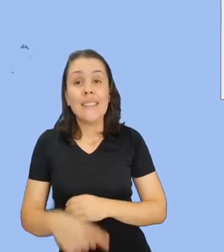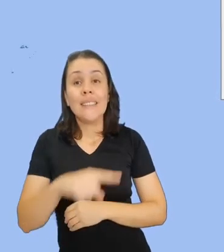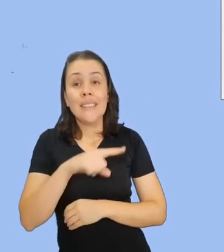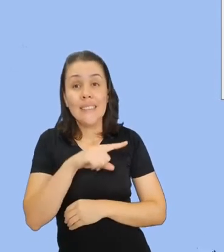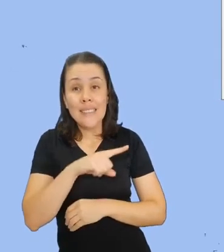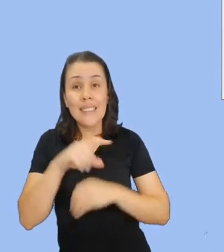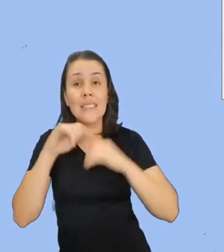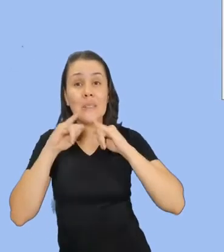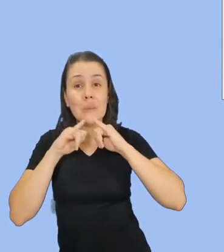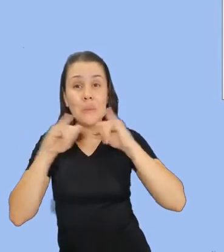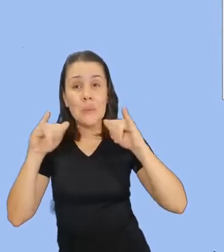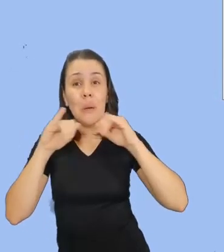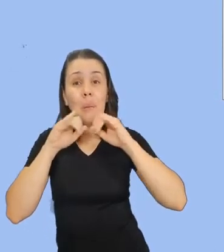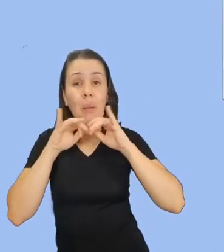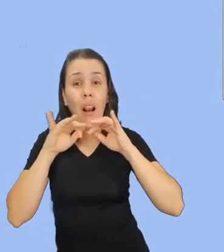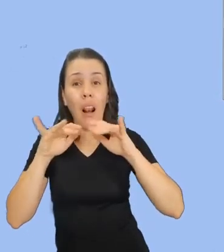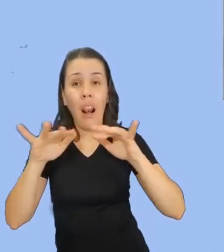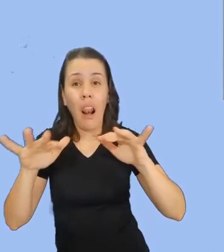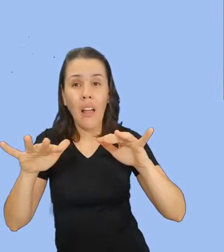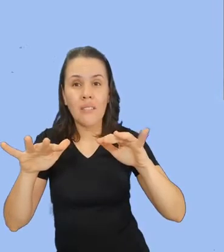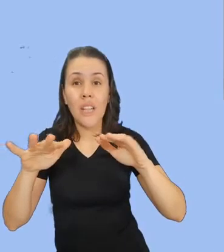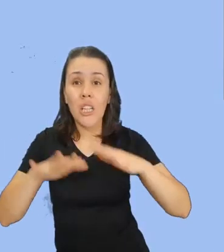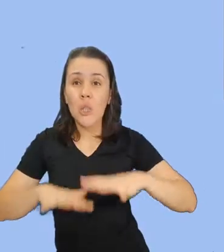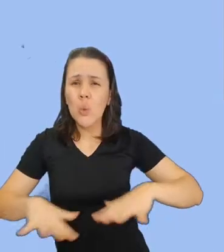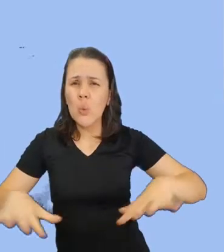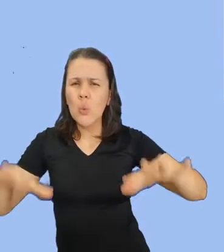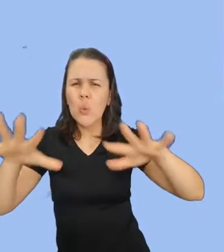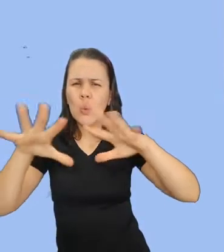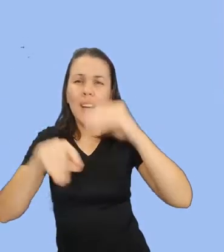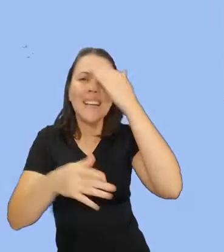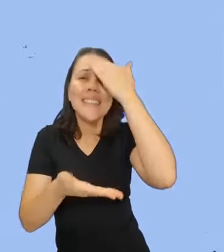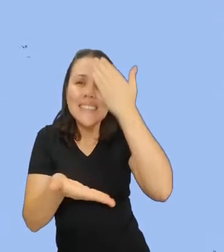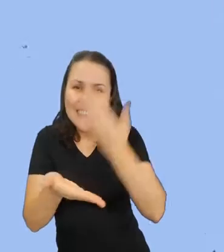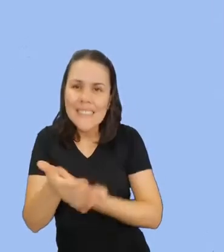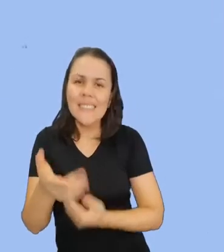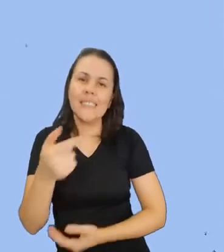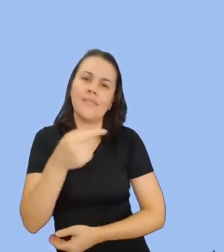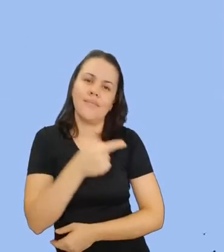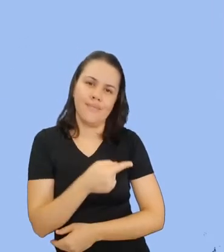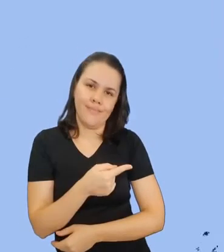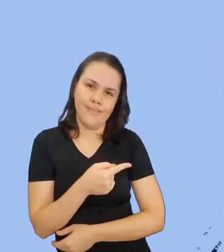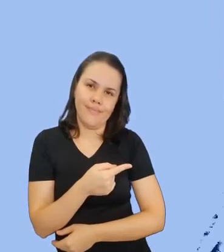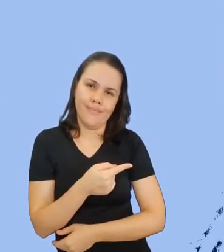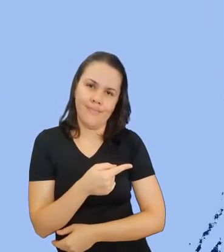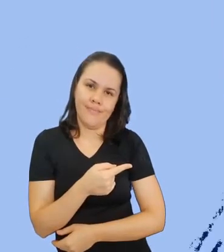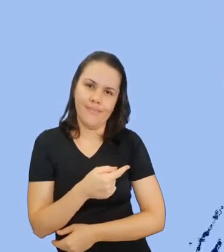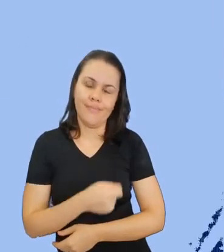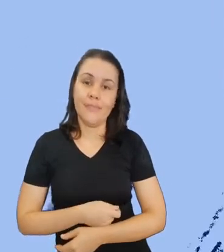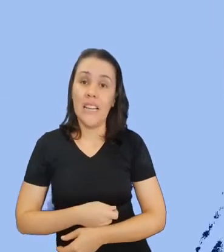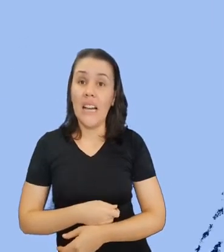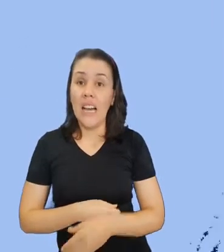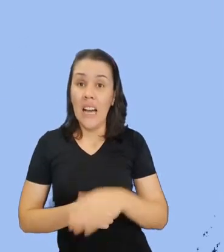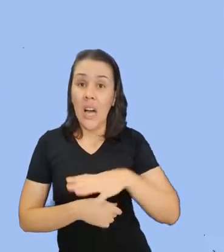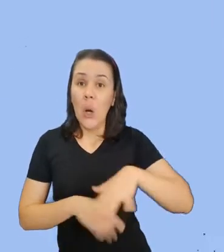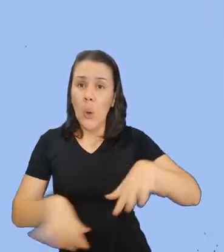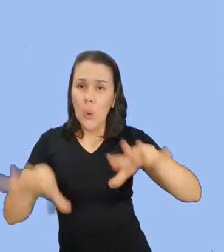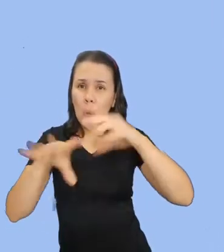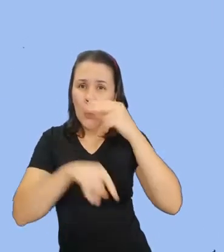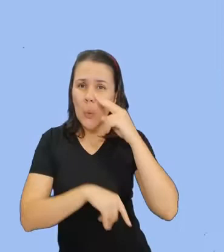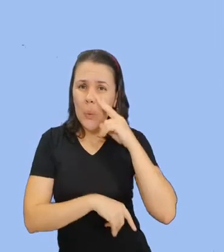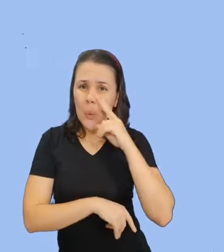não falava também não raciocinava, não pensava. E ele afirmou isso para várias pessoas, e as